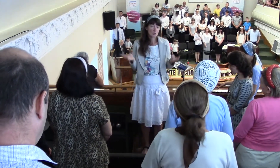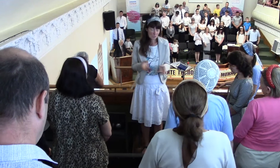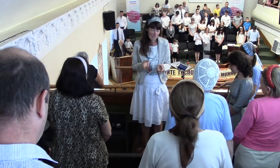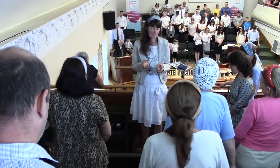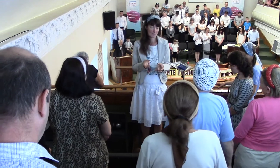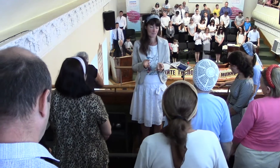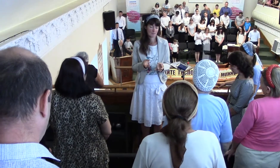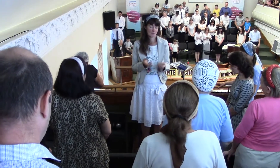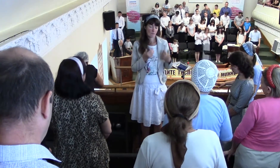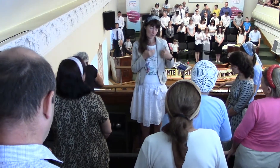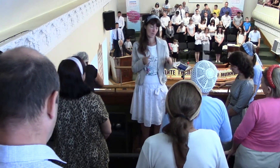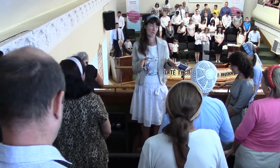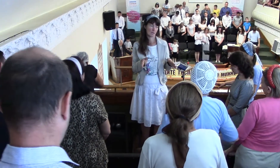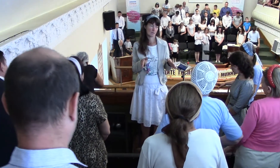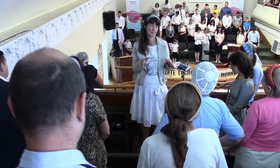этом.